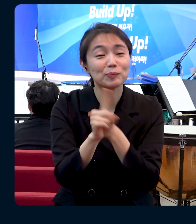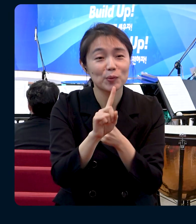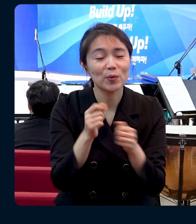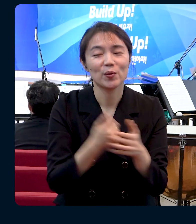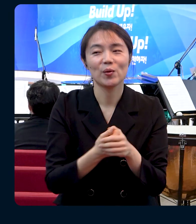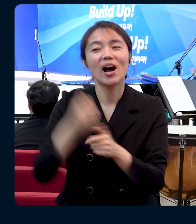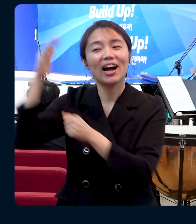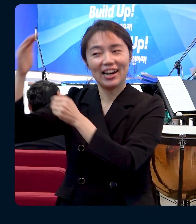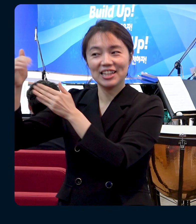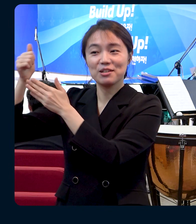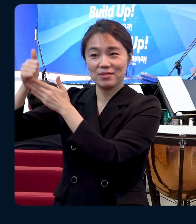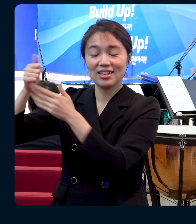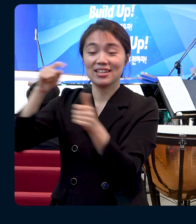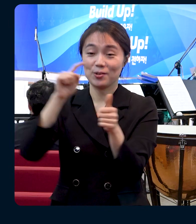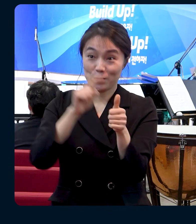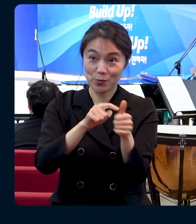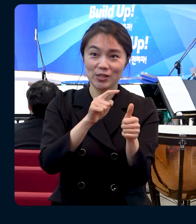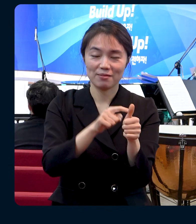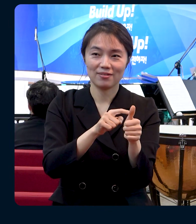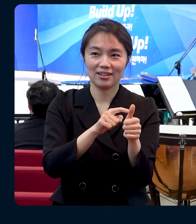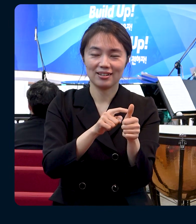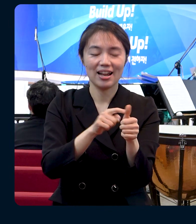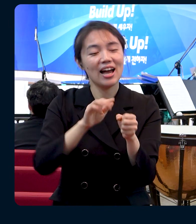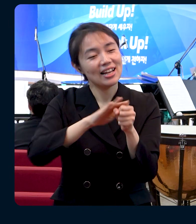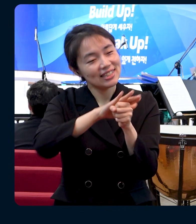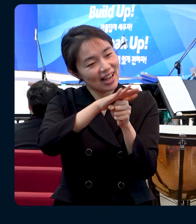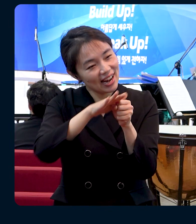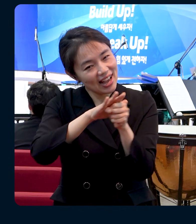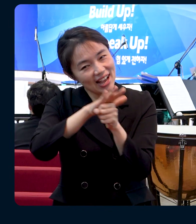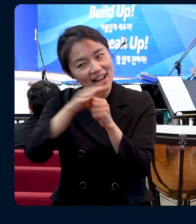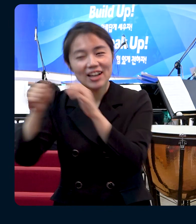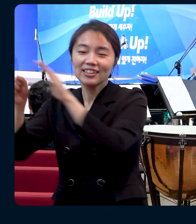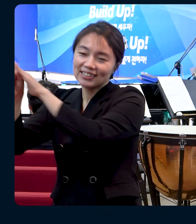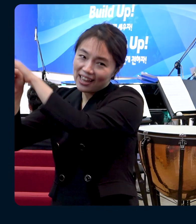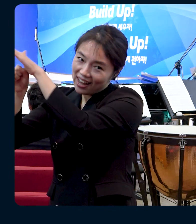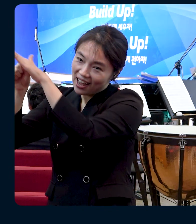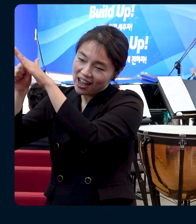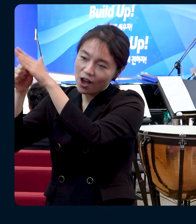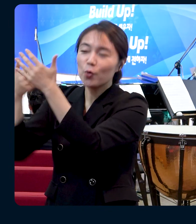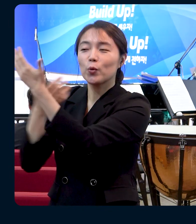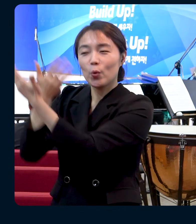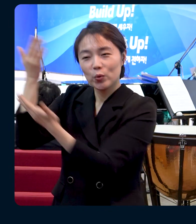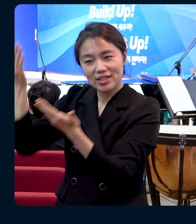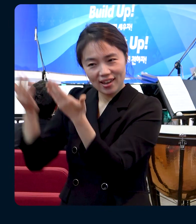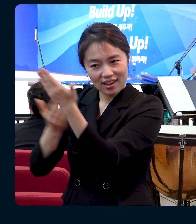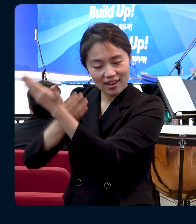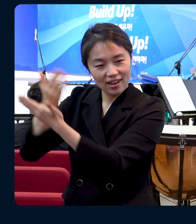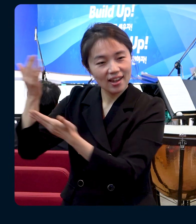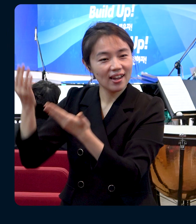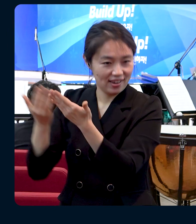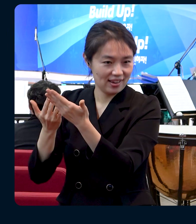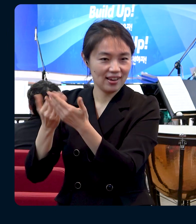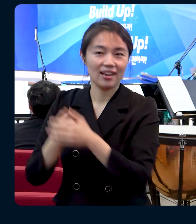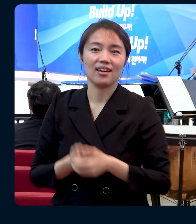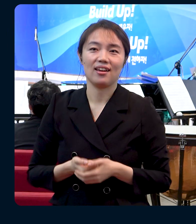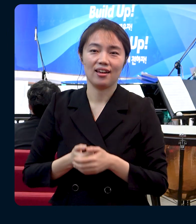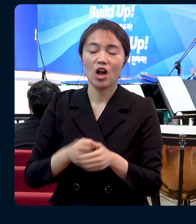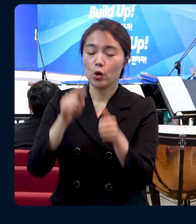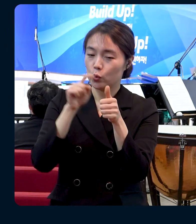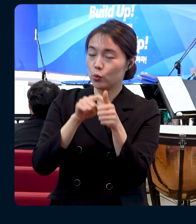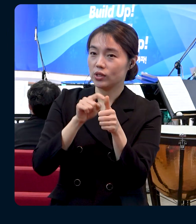무슨 뜻이에요? 예, 여호와께서 요셉과 사랑하고 교제하고 계셨다, 그 얘기합니다.